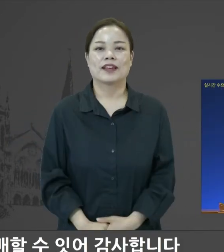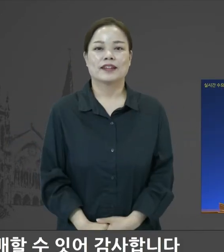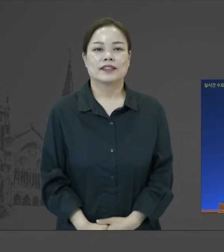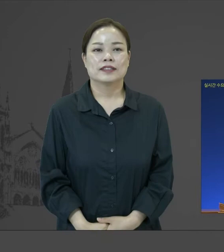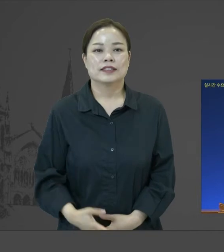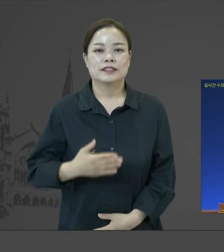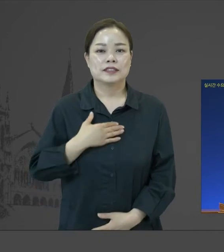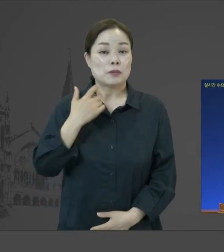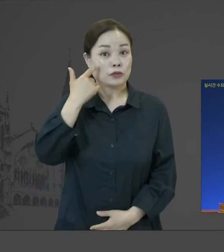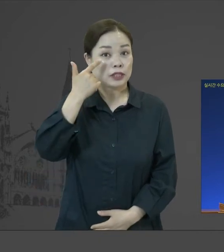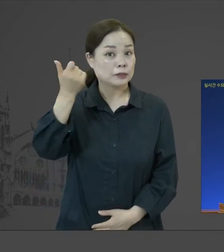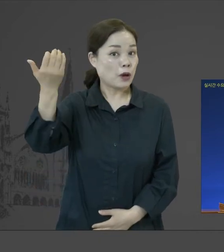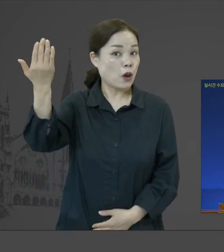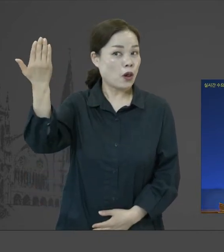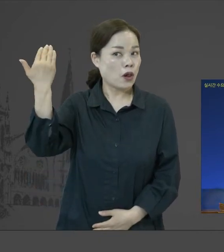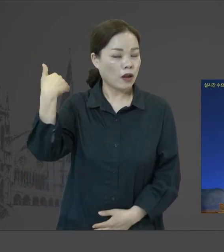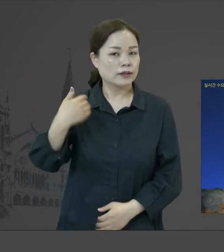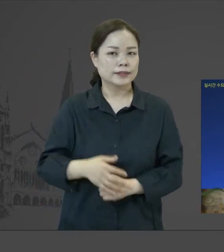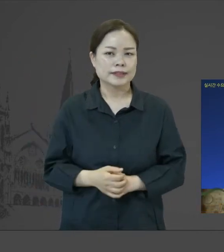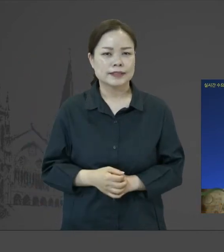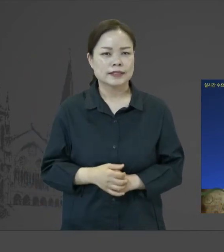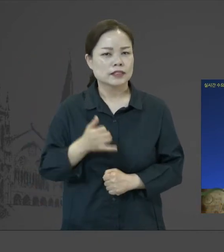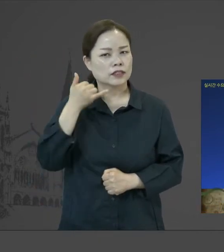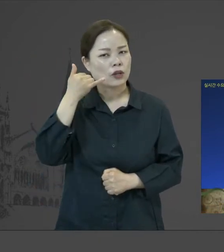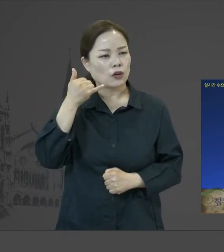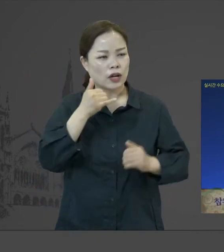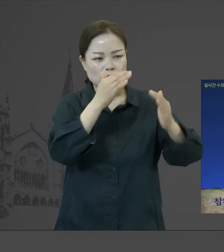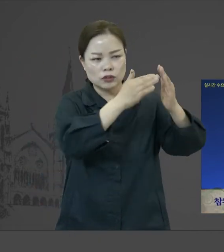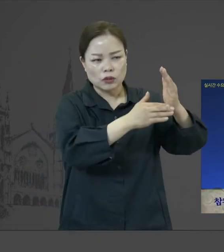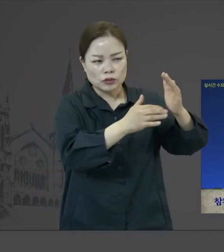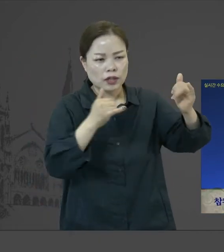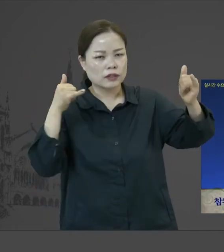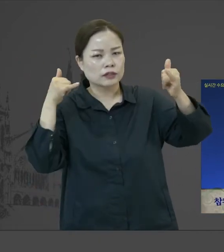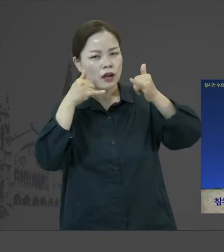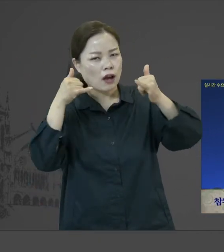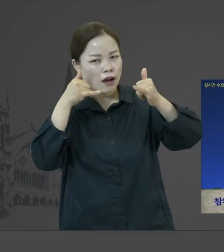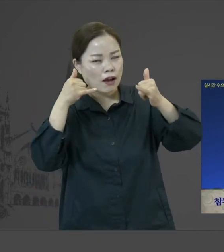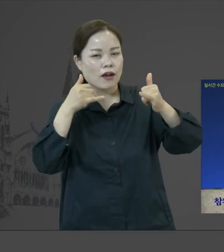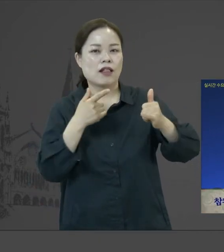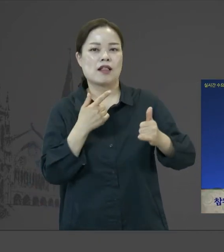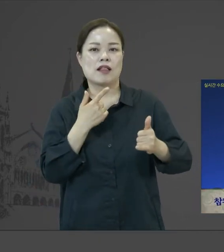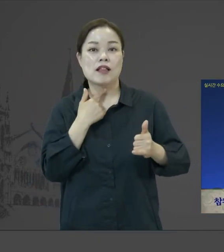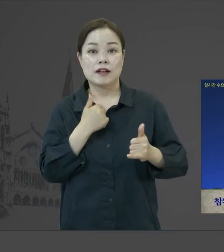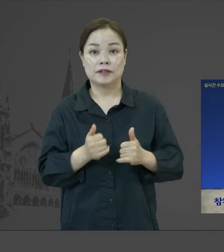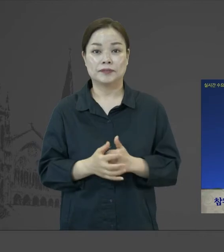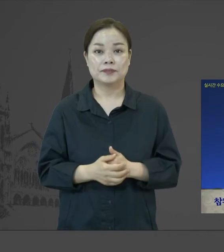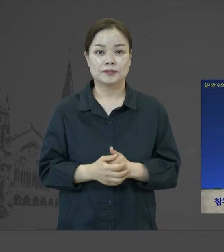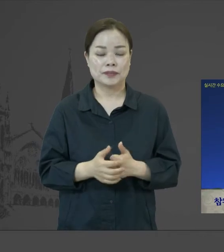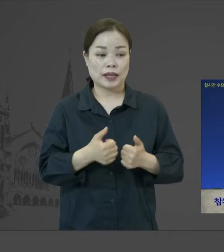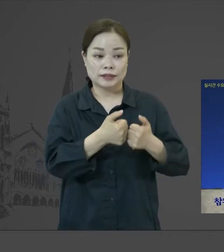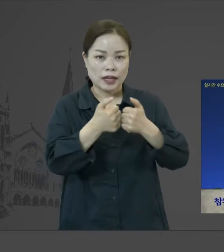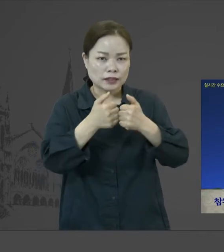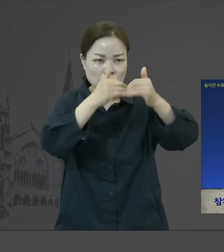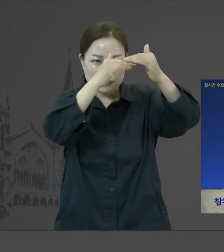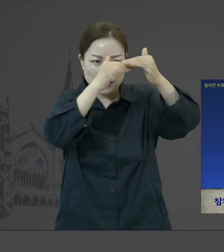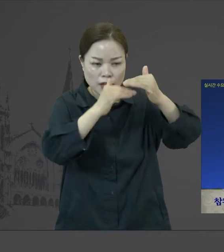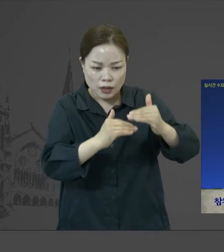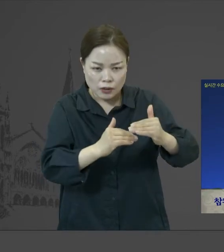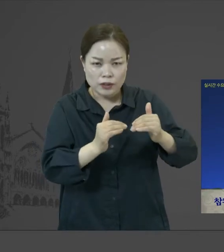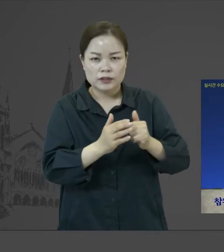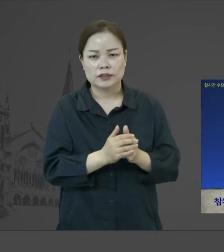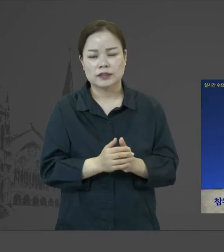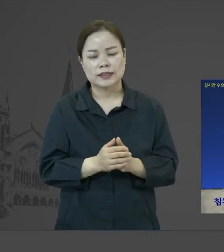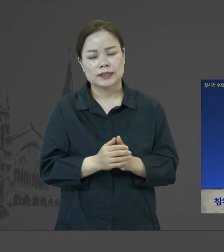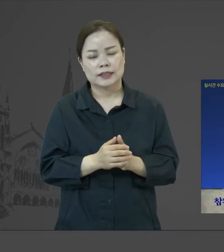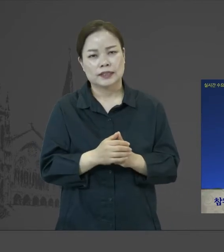제가 얼마 전에 전화로 한 성도님과 상담을 했었습니다. 그 성도님의 전화 내용이 제